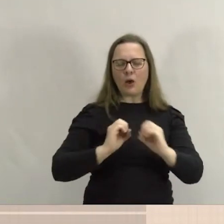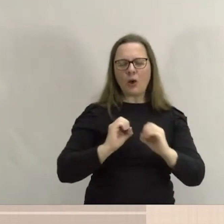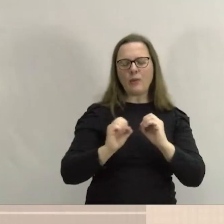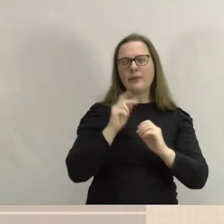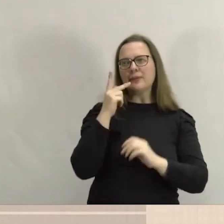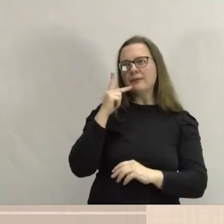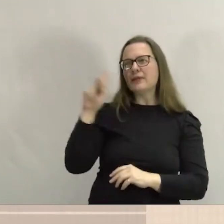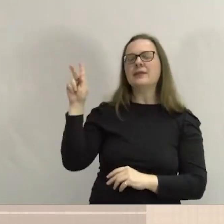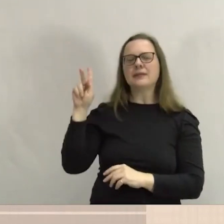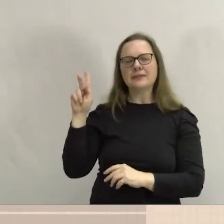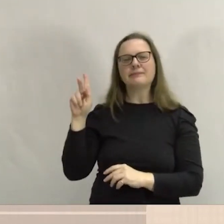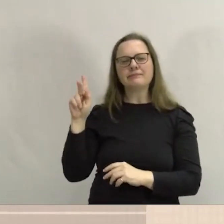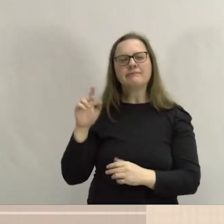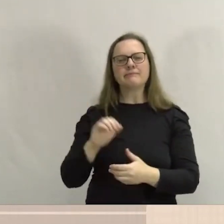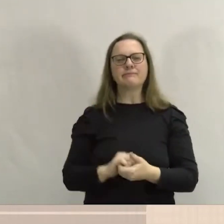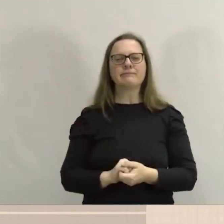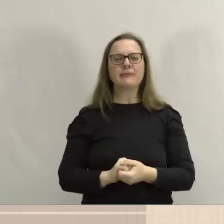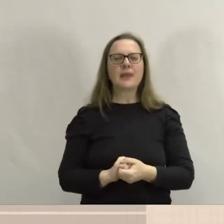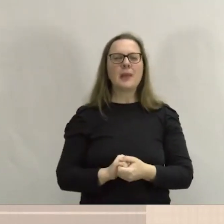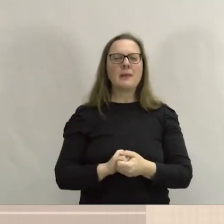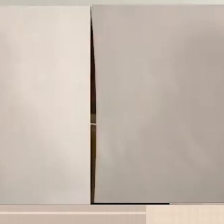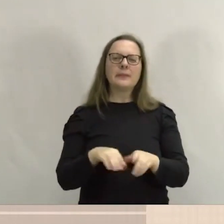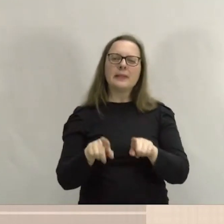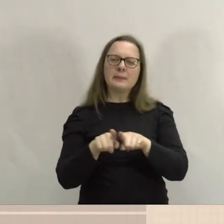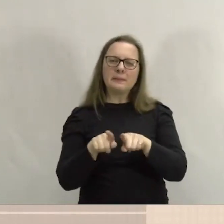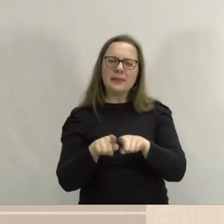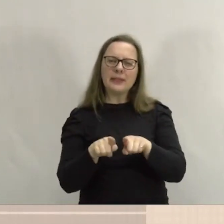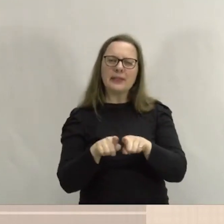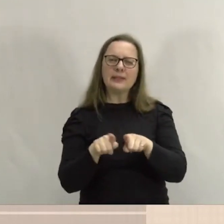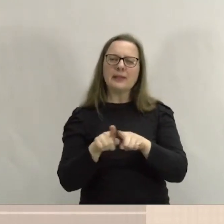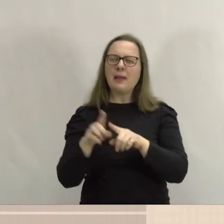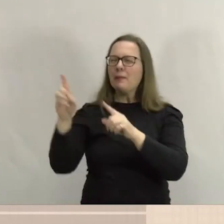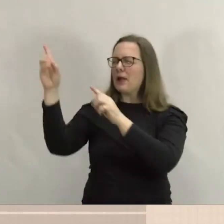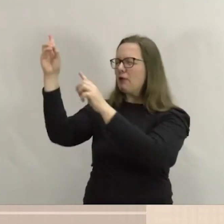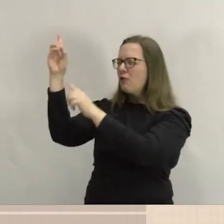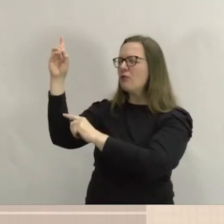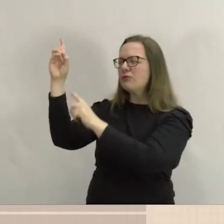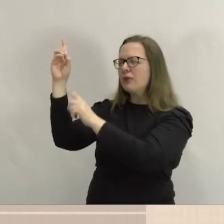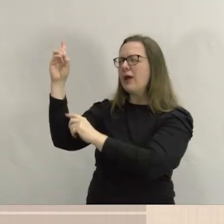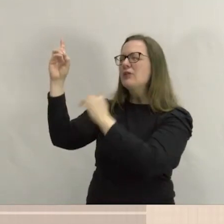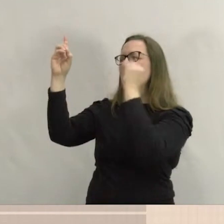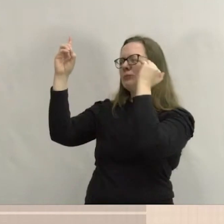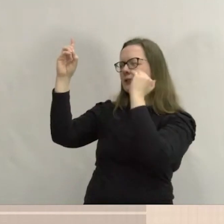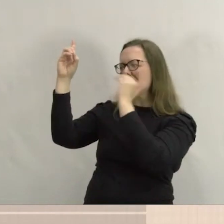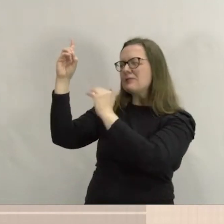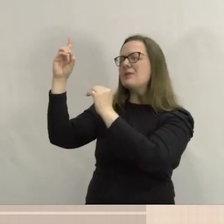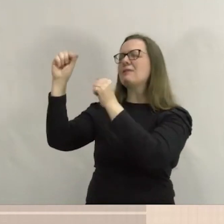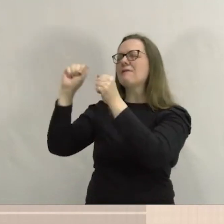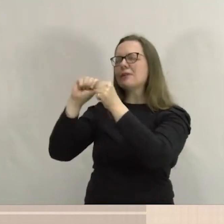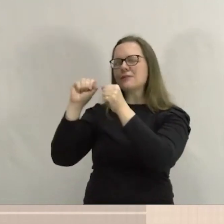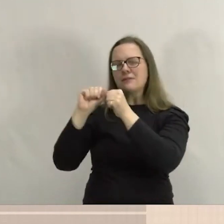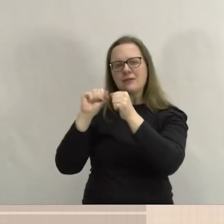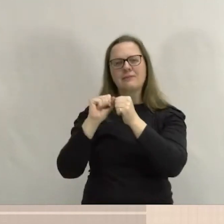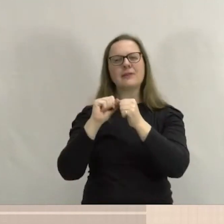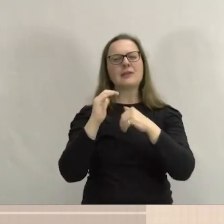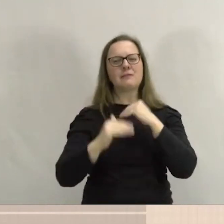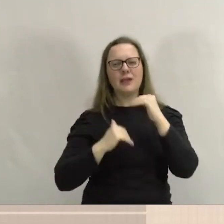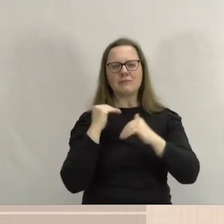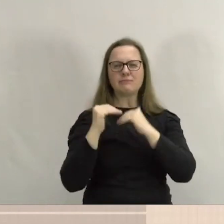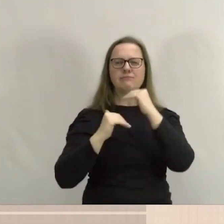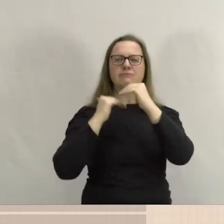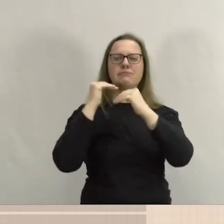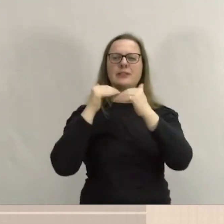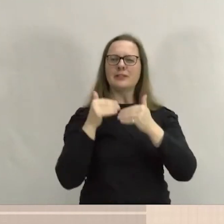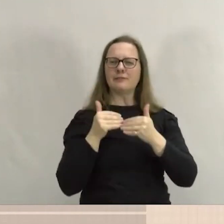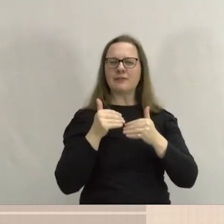de Deus, faz o que agrada ao Senhor, faz a vontade do Senhor, e prosperará naquilo para que a